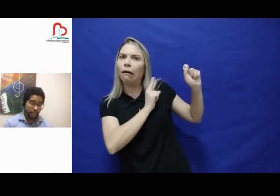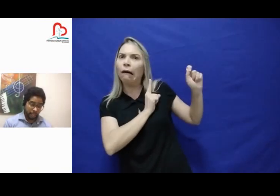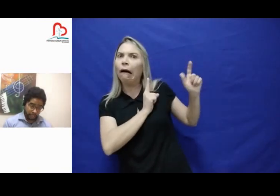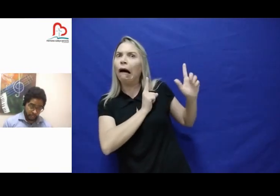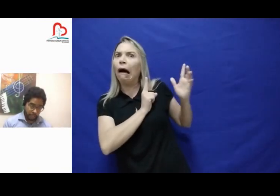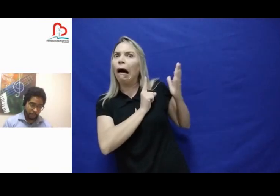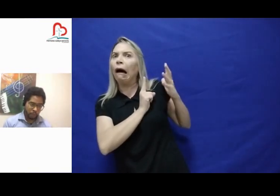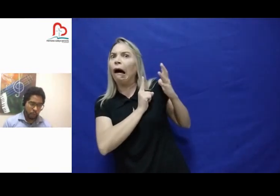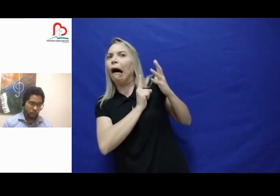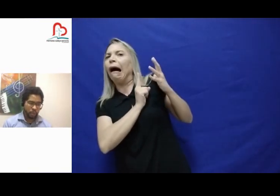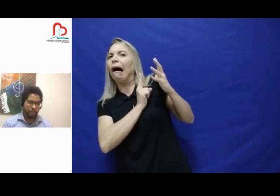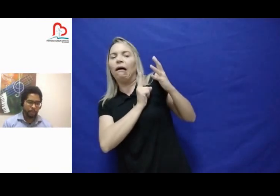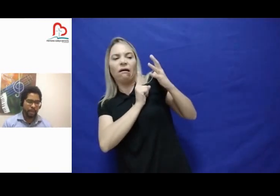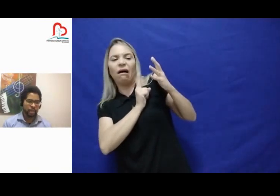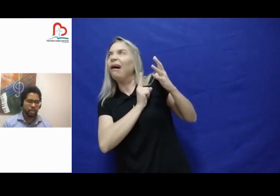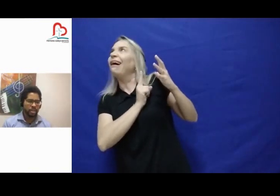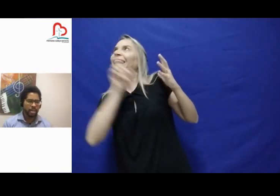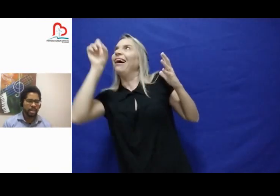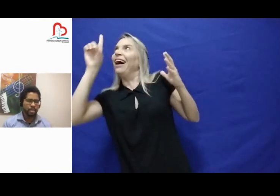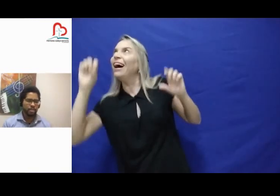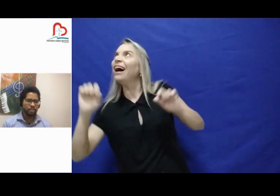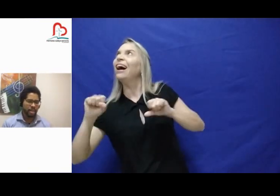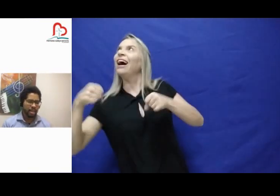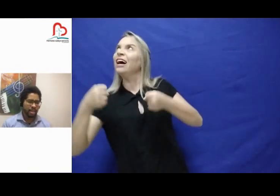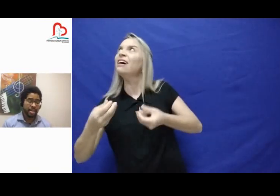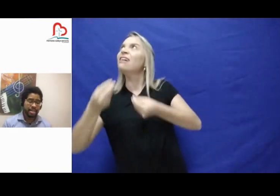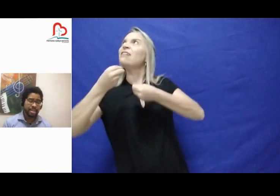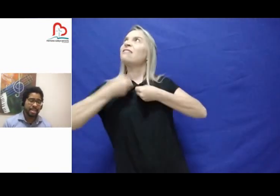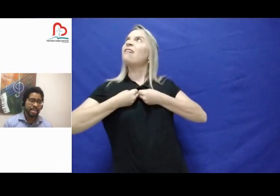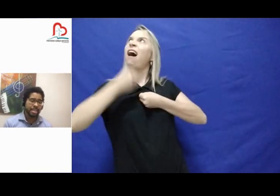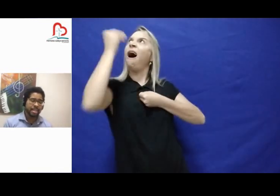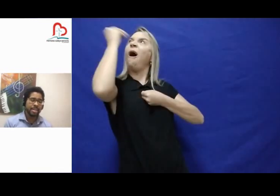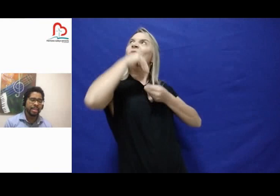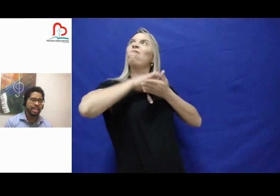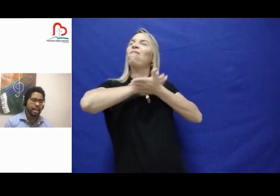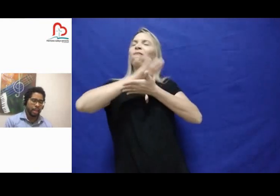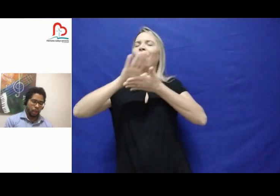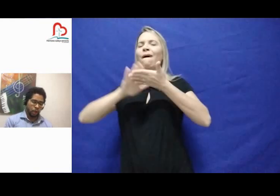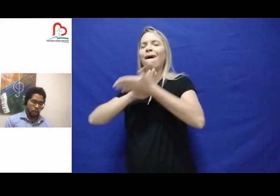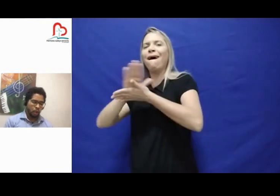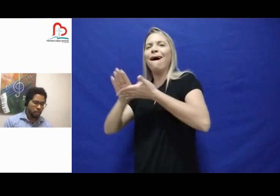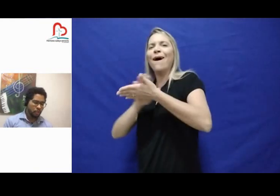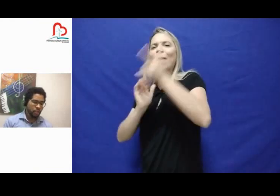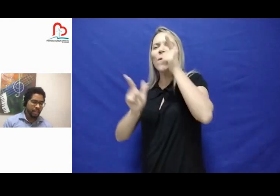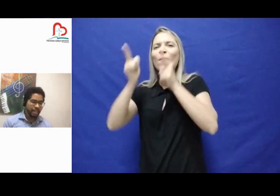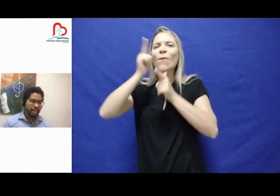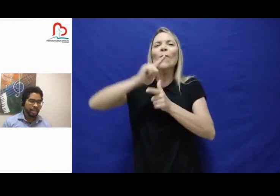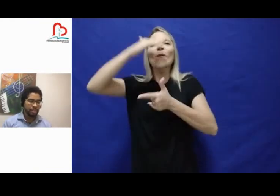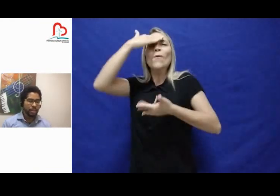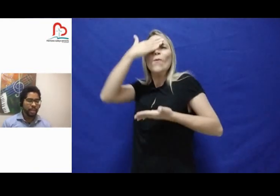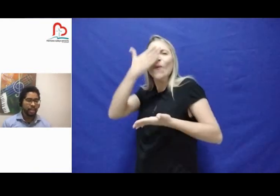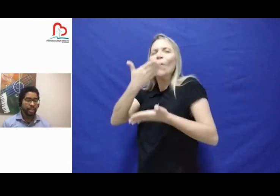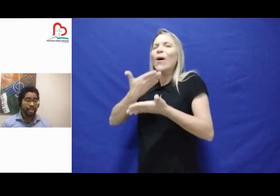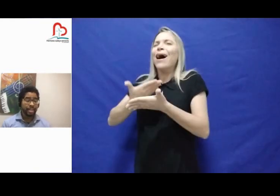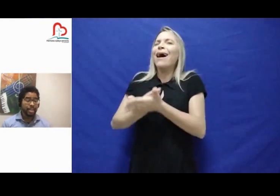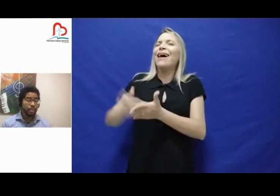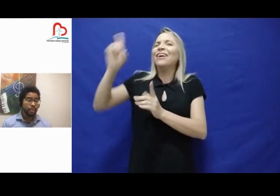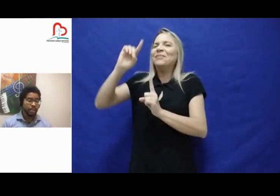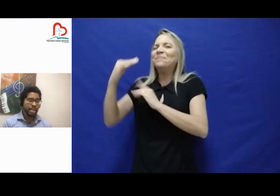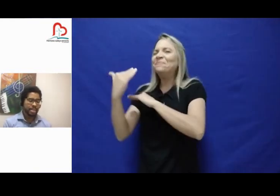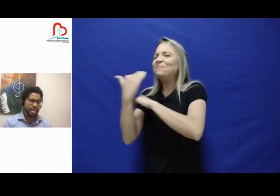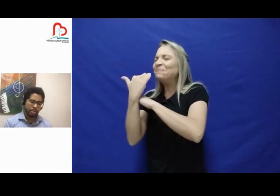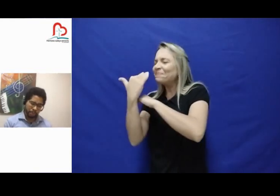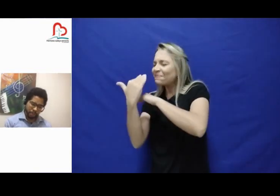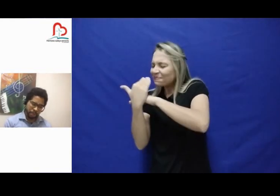feito, que procura pertinaz me enfraquecer. Confiando